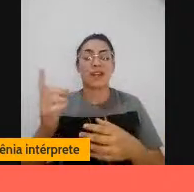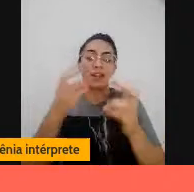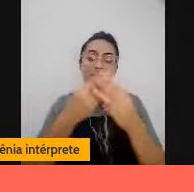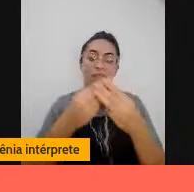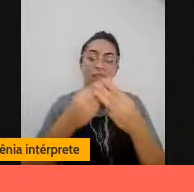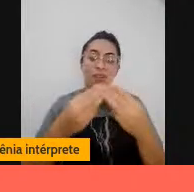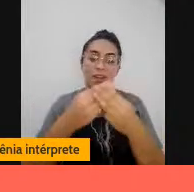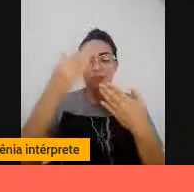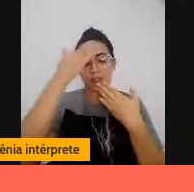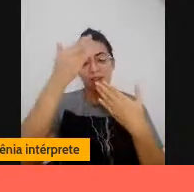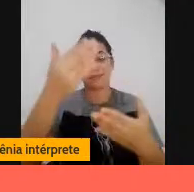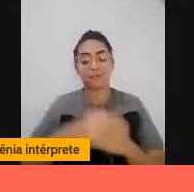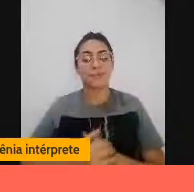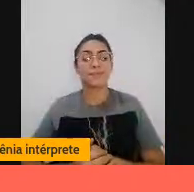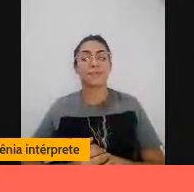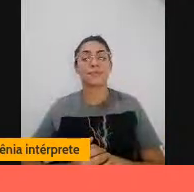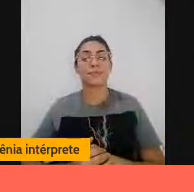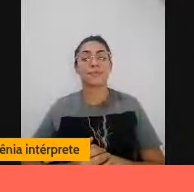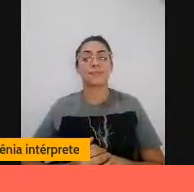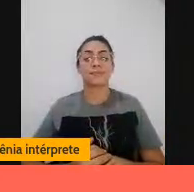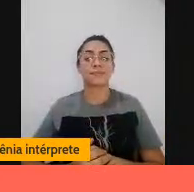Gratidão!